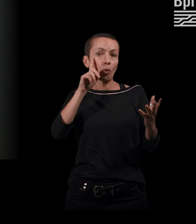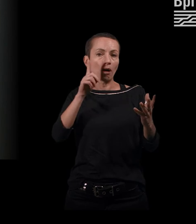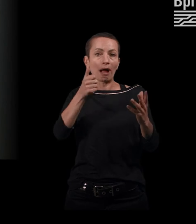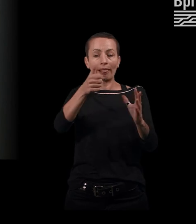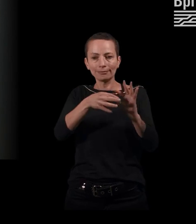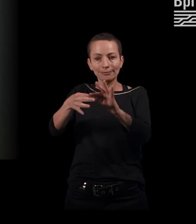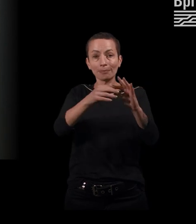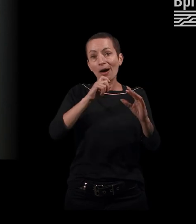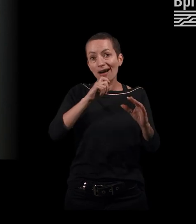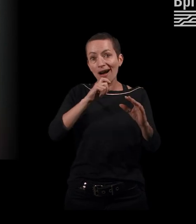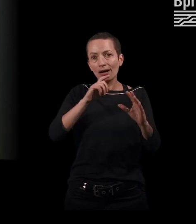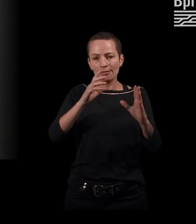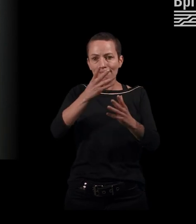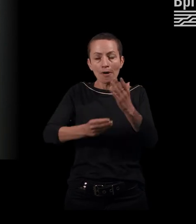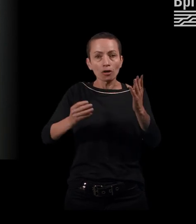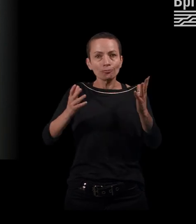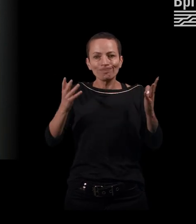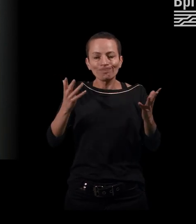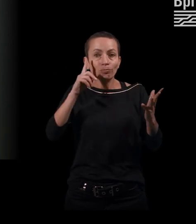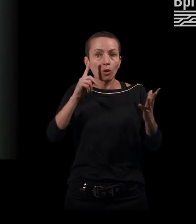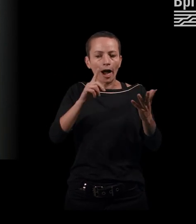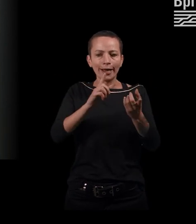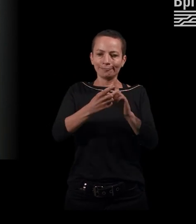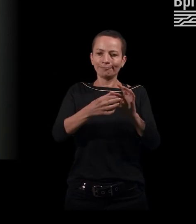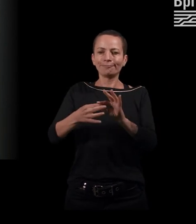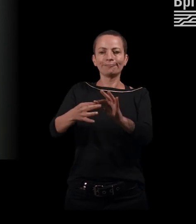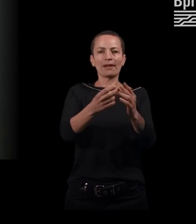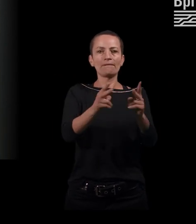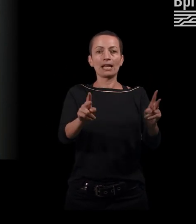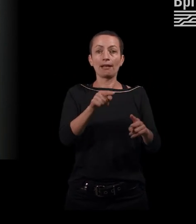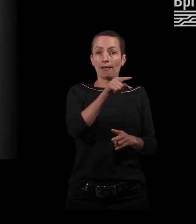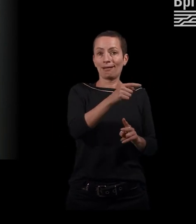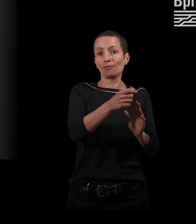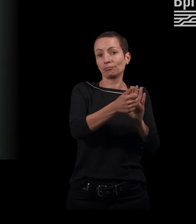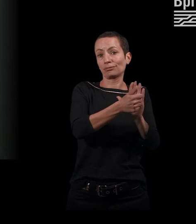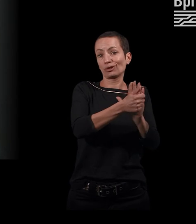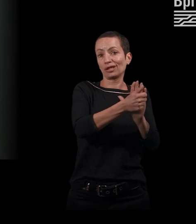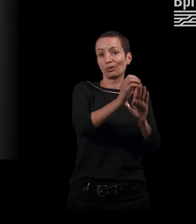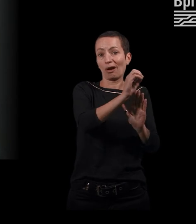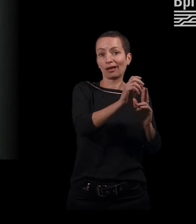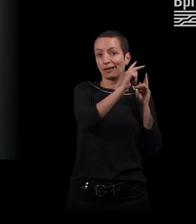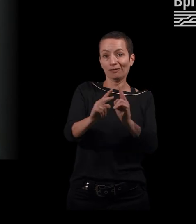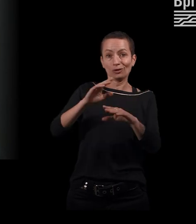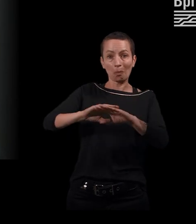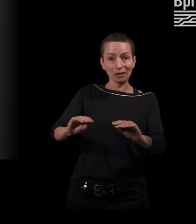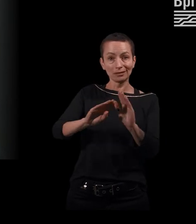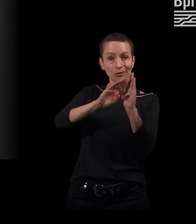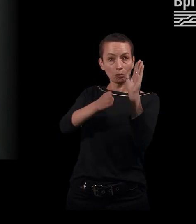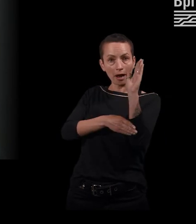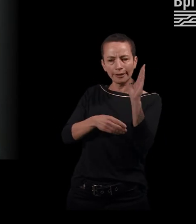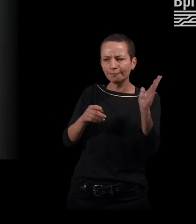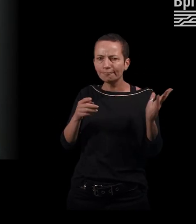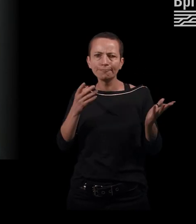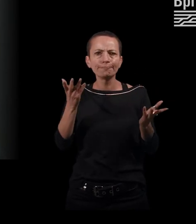objet, pour devenir une ville. Et donc, Ougarit donc arrive à Dubaï et essaye de trouver